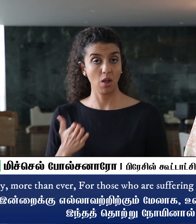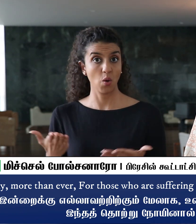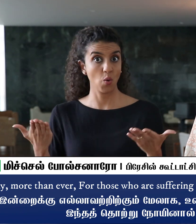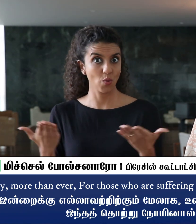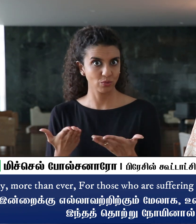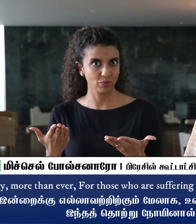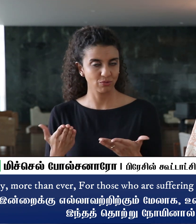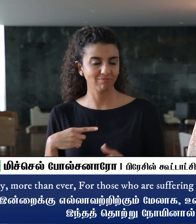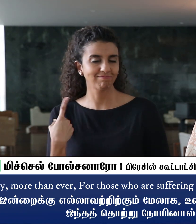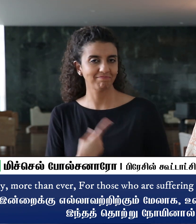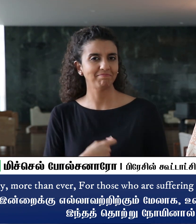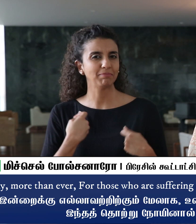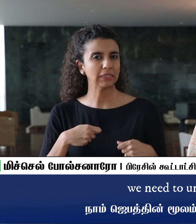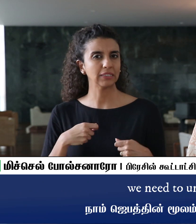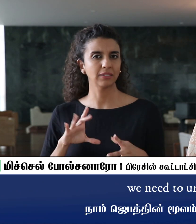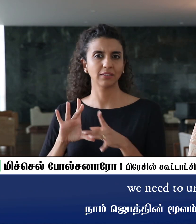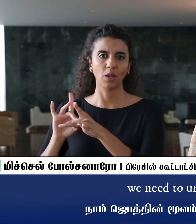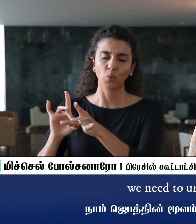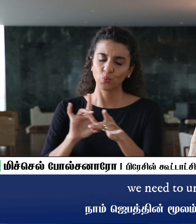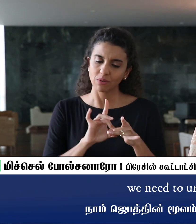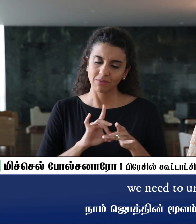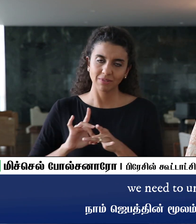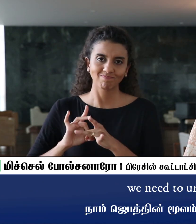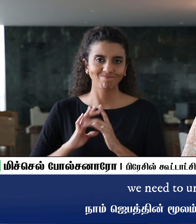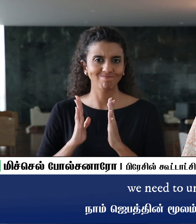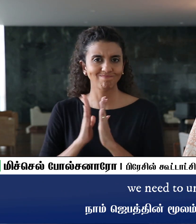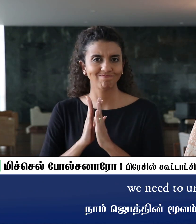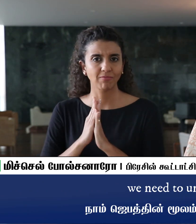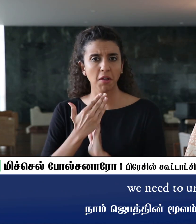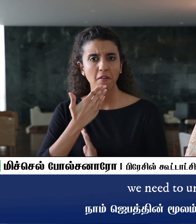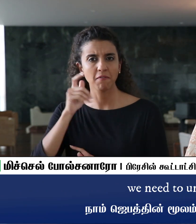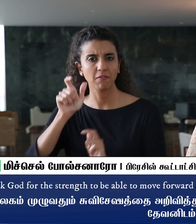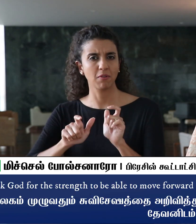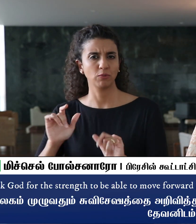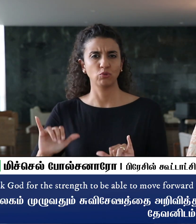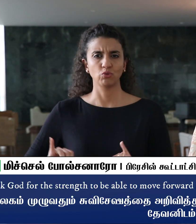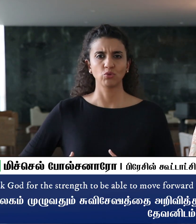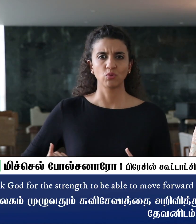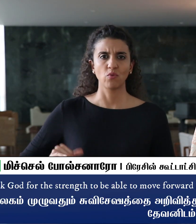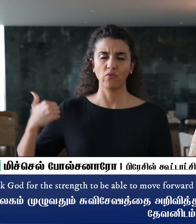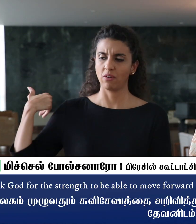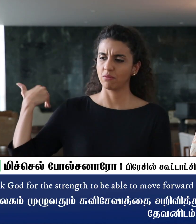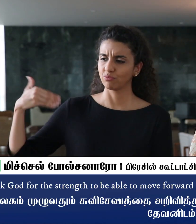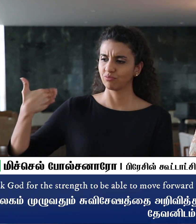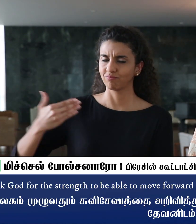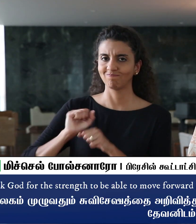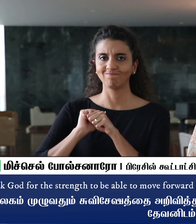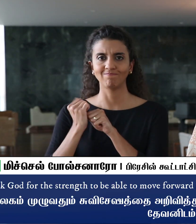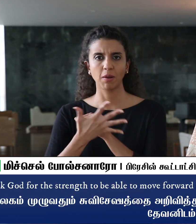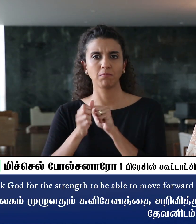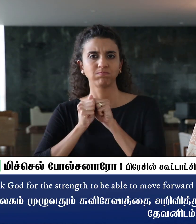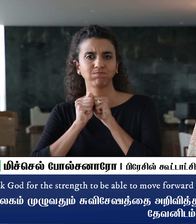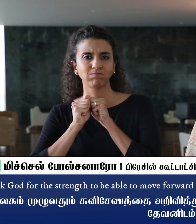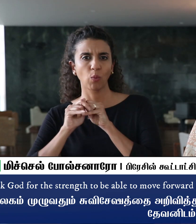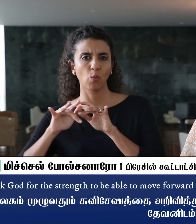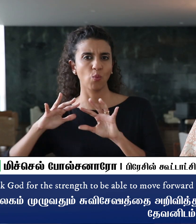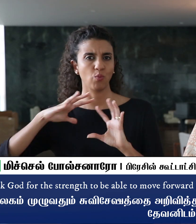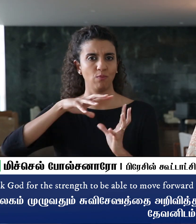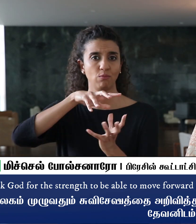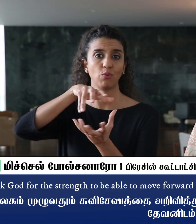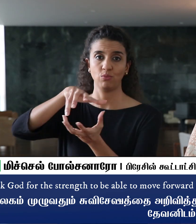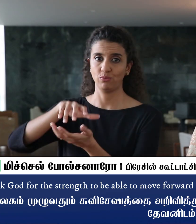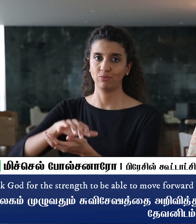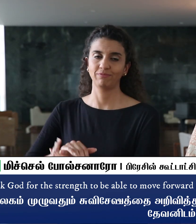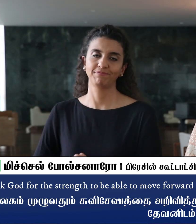நோயினால் பாதிக்கப்பட்டவர்களுக்காக நாம் ஜெபத்தின் மூலம் ஒன்றுபட வேண்டும். இயேசுவின் சித்தத்தை நிறைவேற்ற உலகம் முழுவதும்